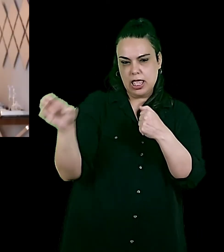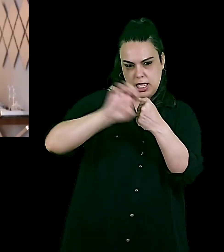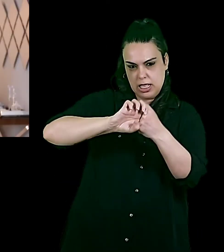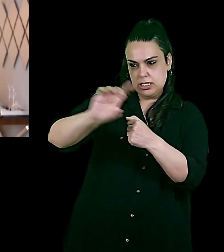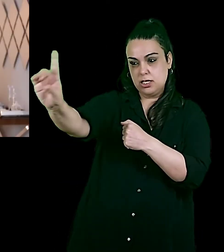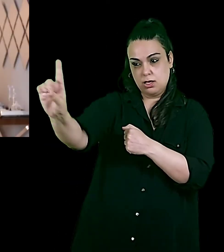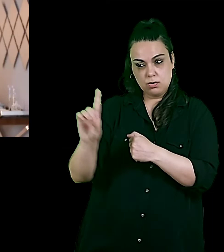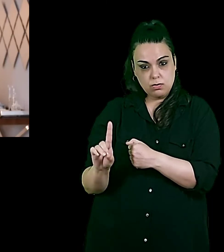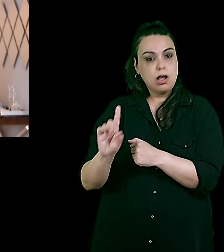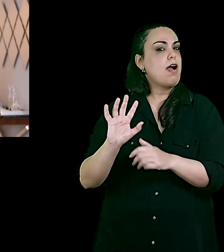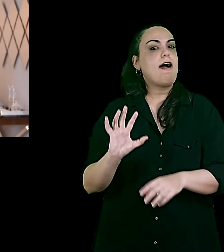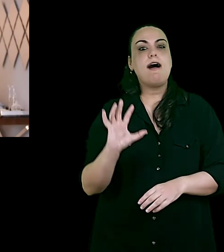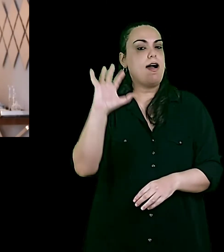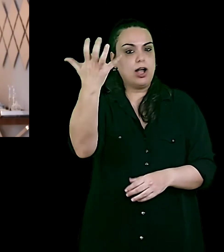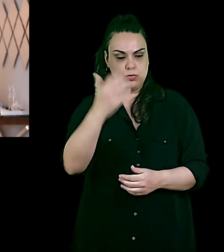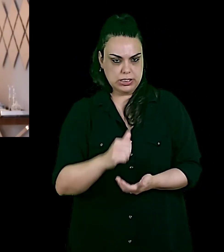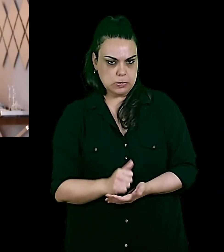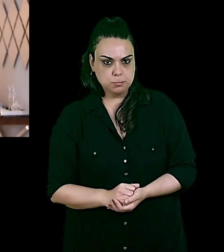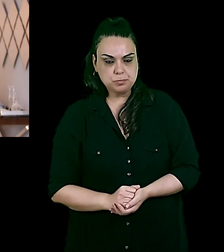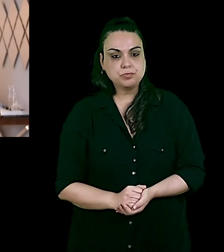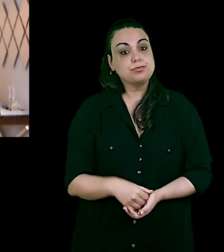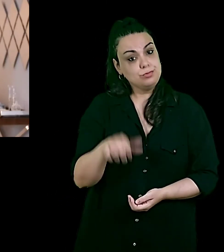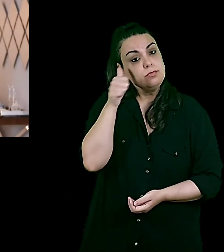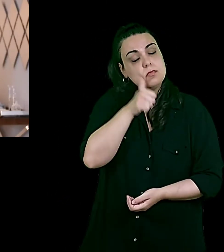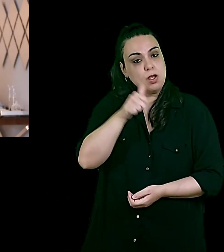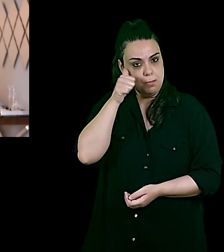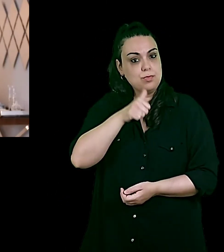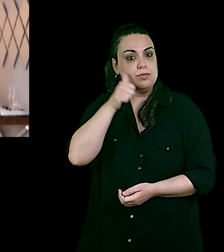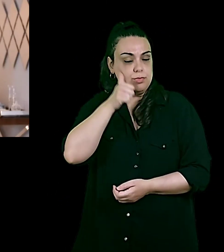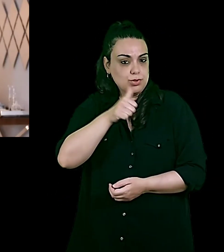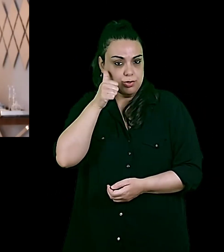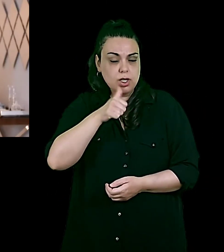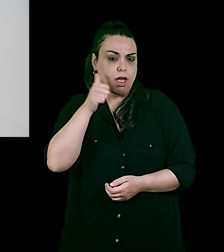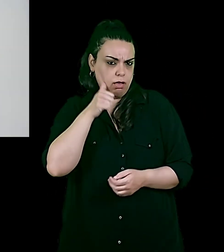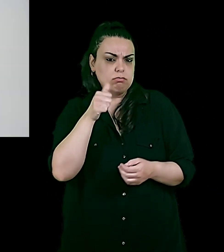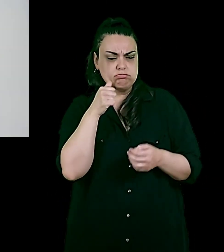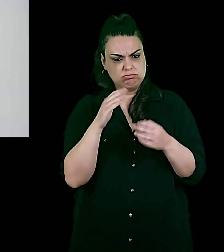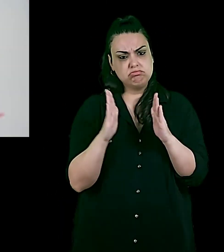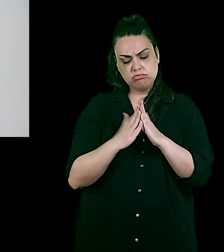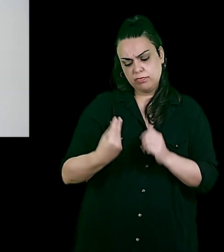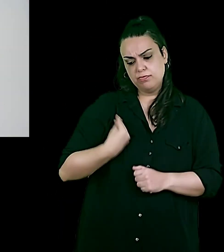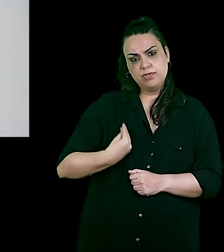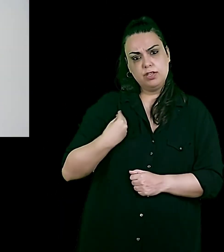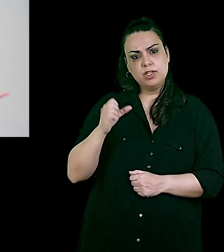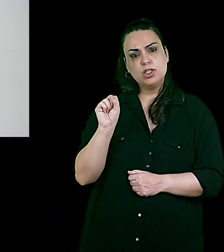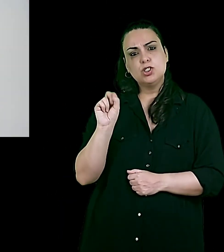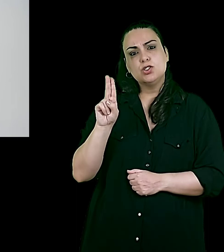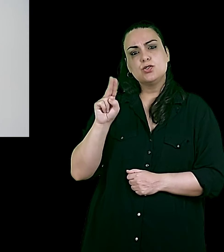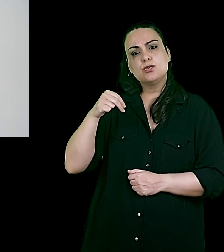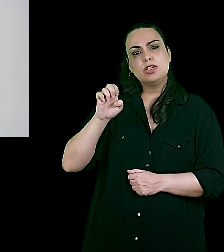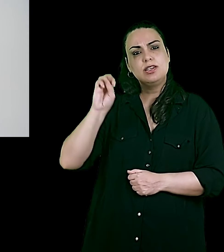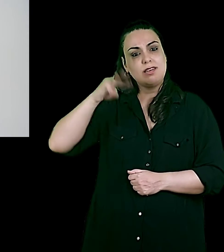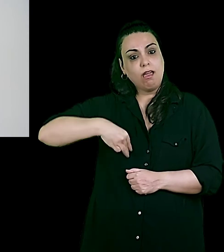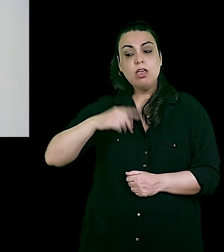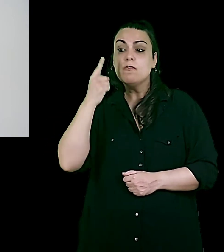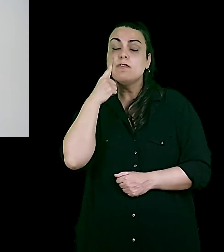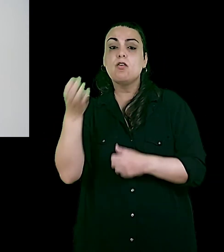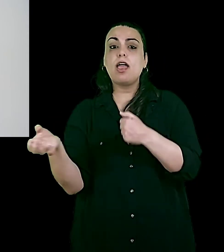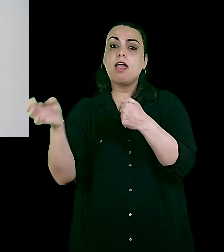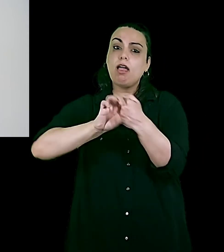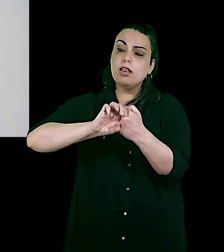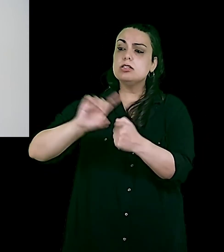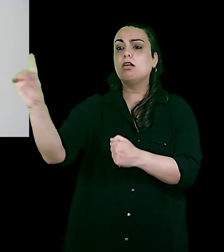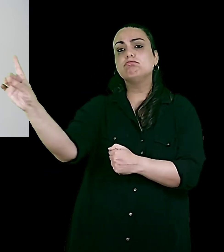essa história, mas o que aconteceu foi o seguinte: ela era uma mulher que habitava em Sunem e vendo sempre Eliseu passar, um